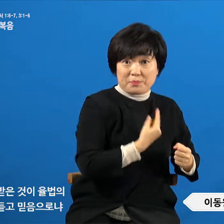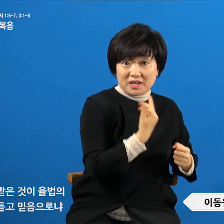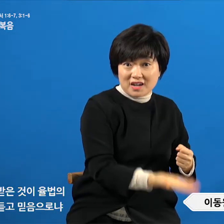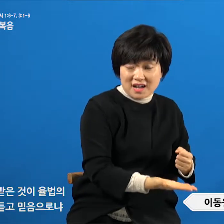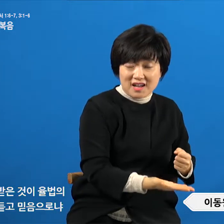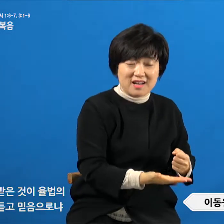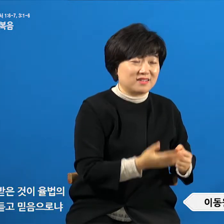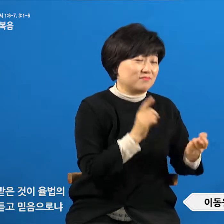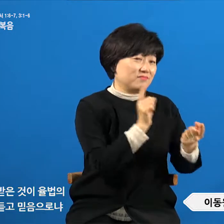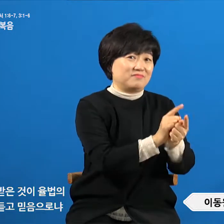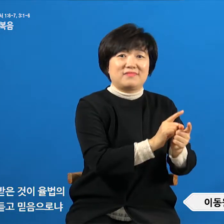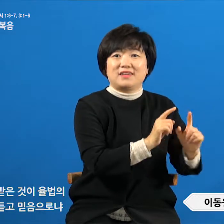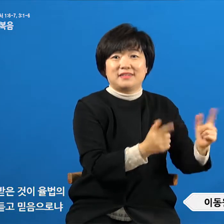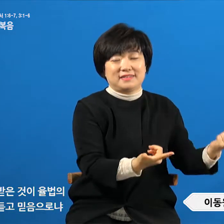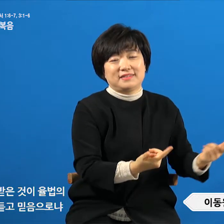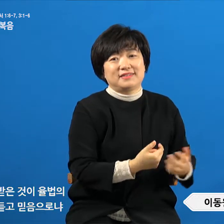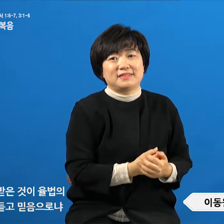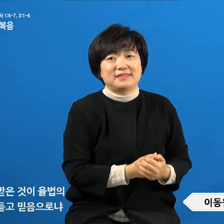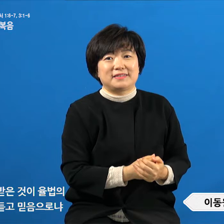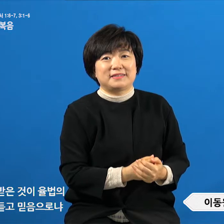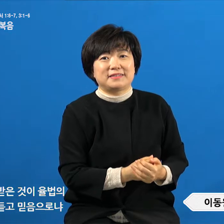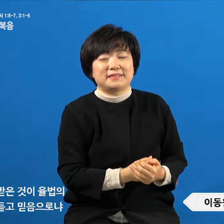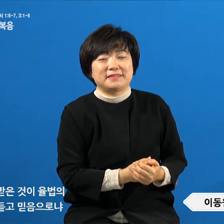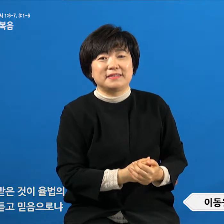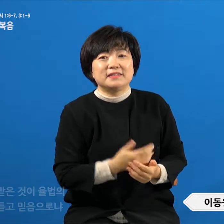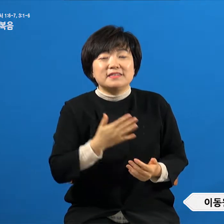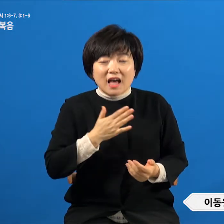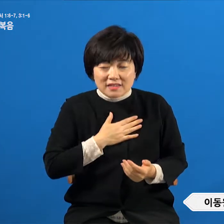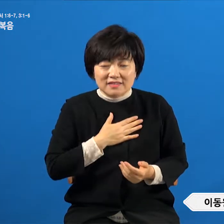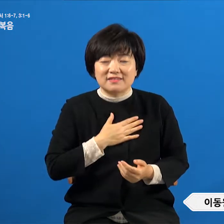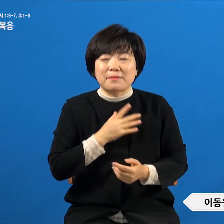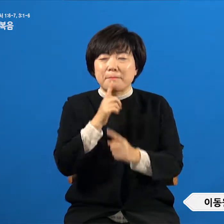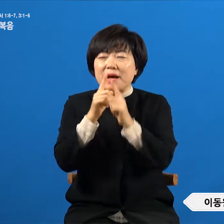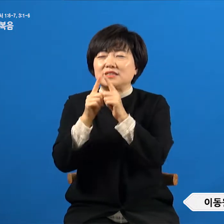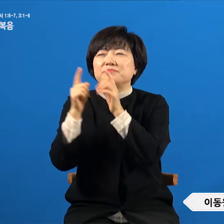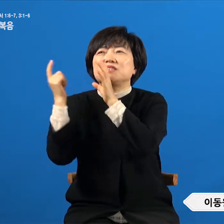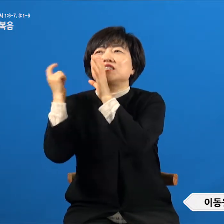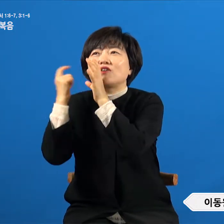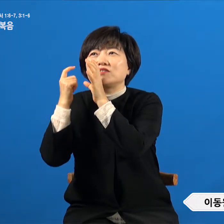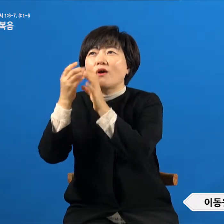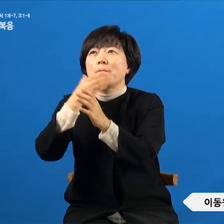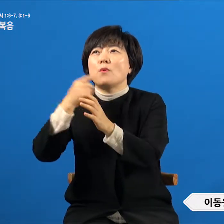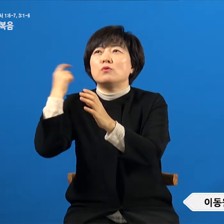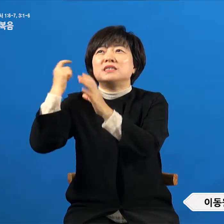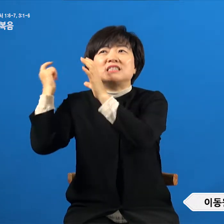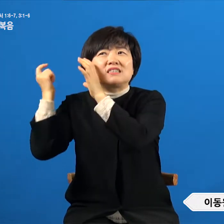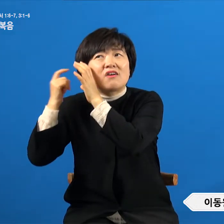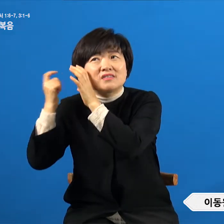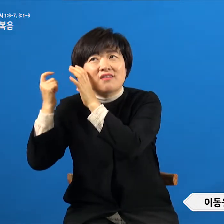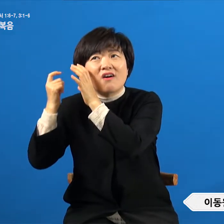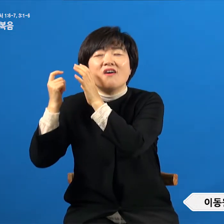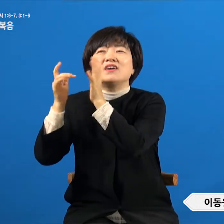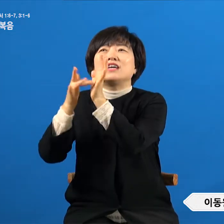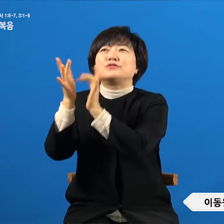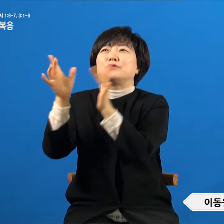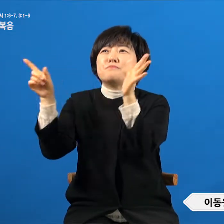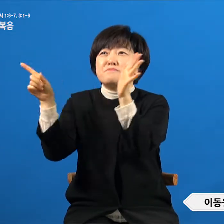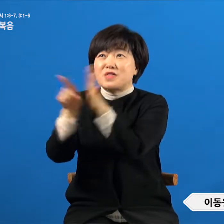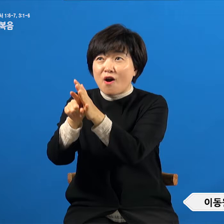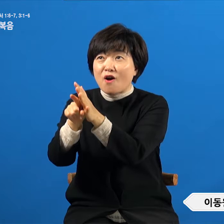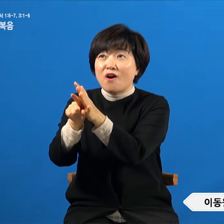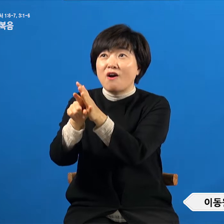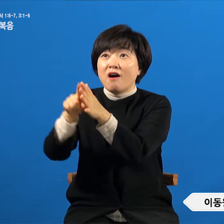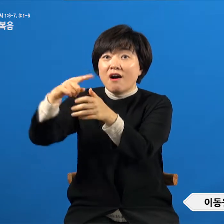성령님을 내가 만난 것이 아니란 말이에요. 나는 그냥 말씀을 들었어요. 복음을 들었어요. 그리고 예수를